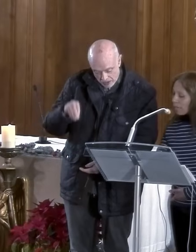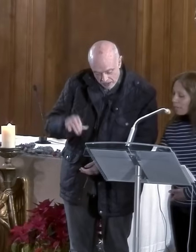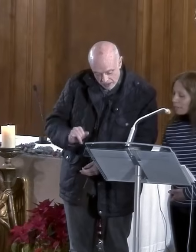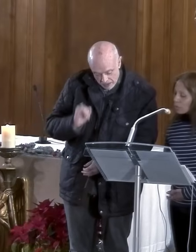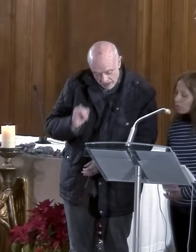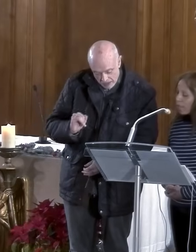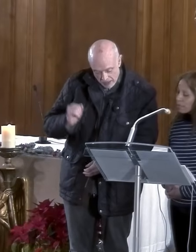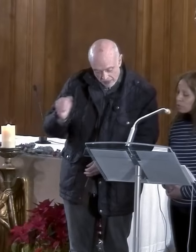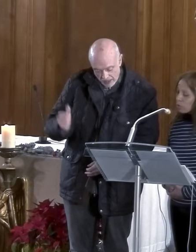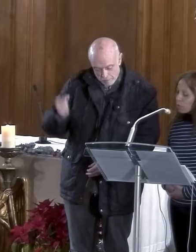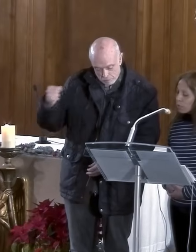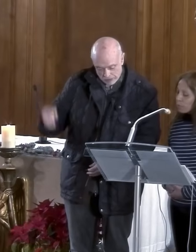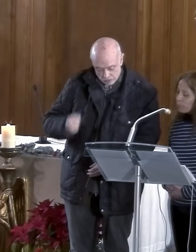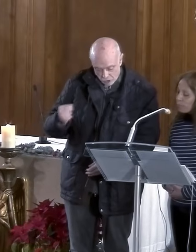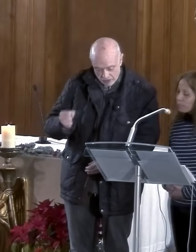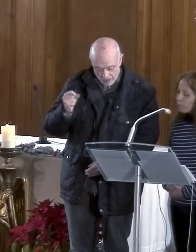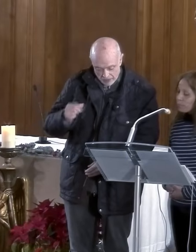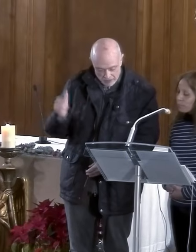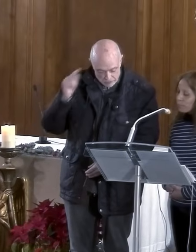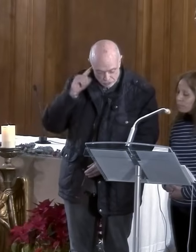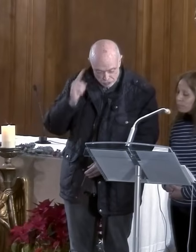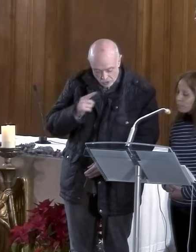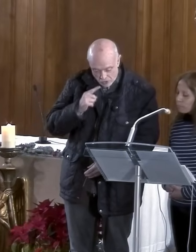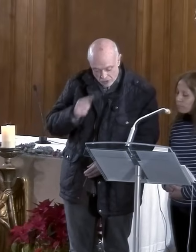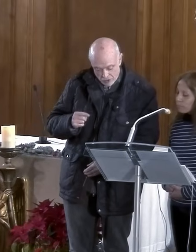y de la pastoral de sordo.